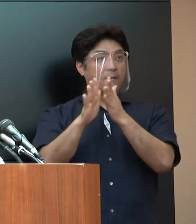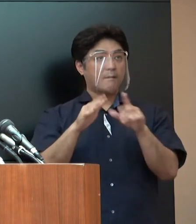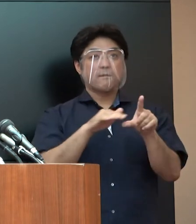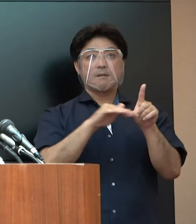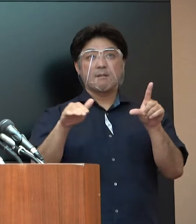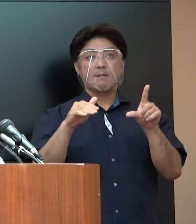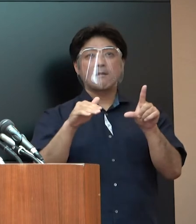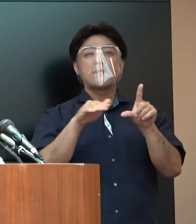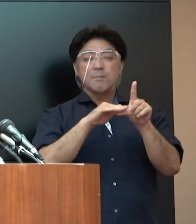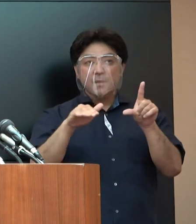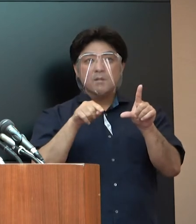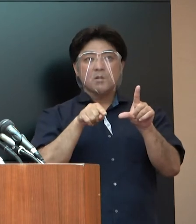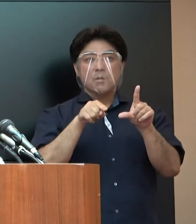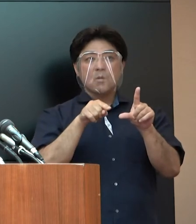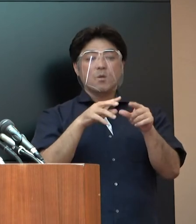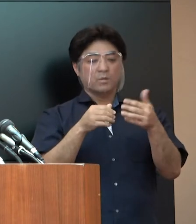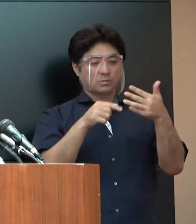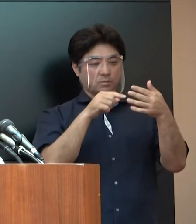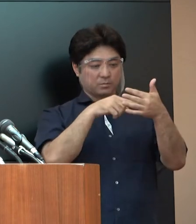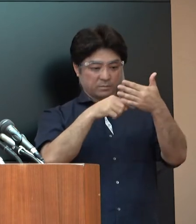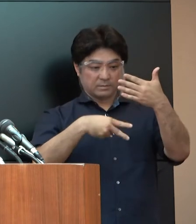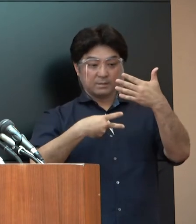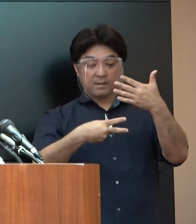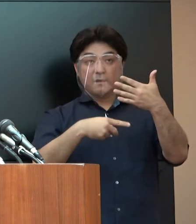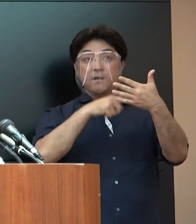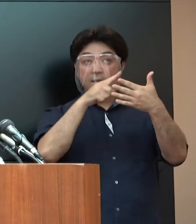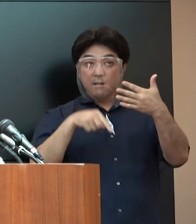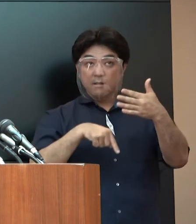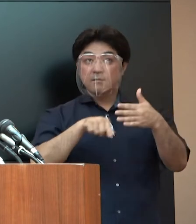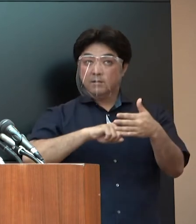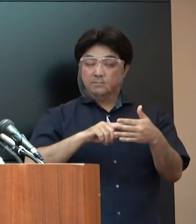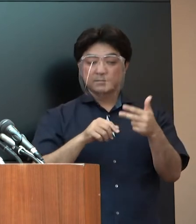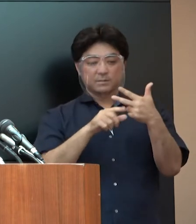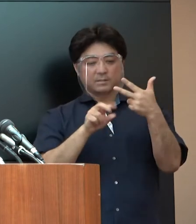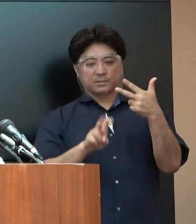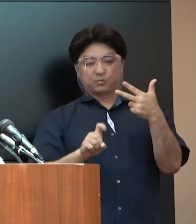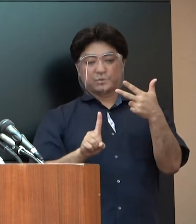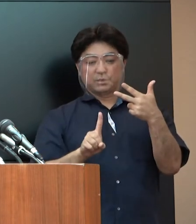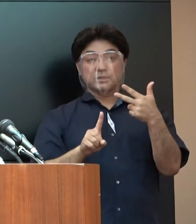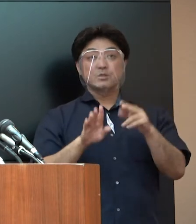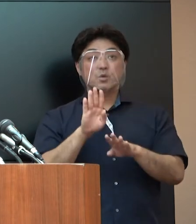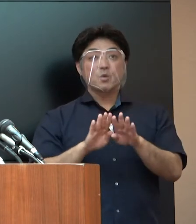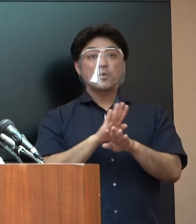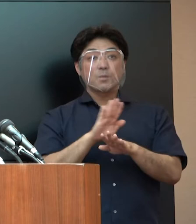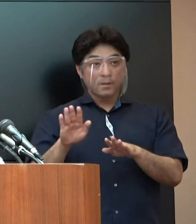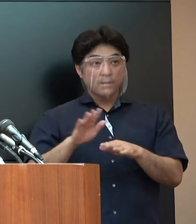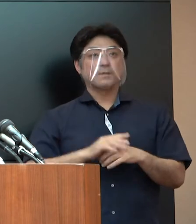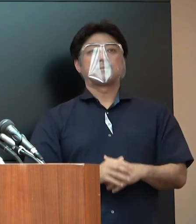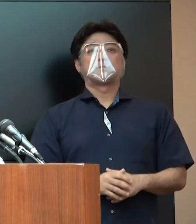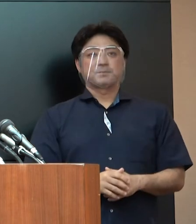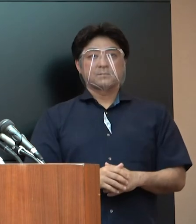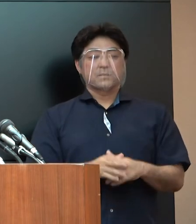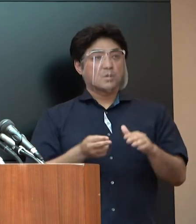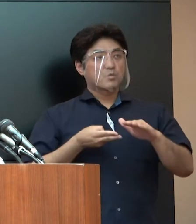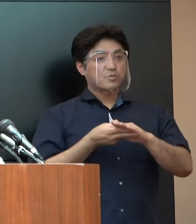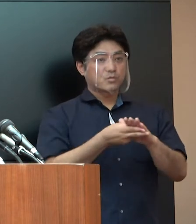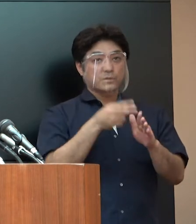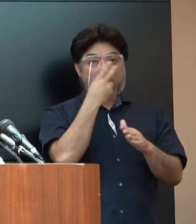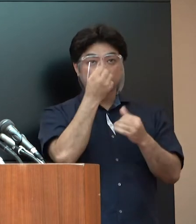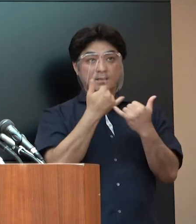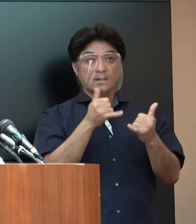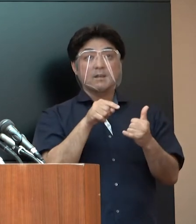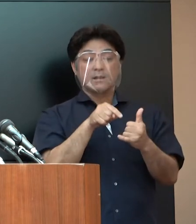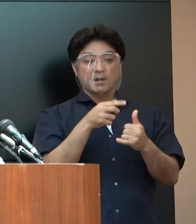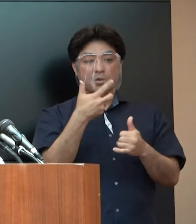レベルを判断する7つの指標のうち、7月27日の時点で入院患者数